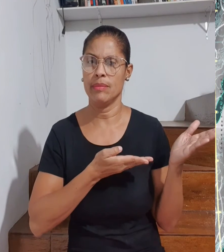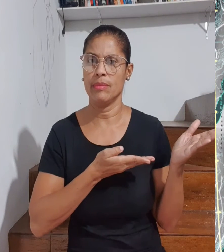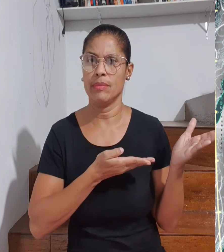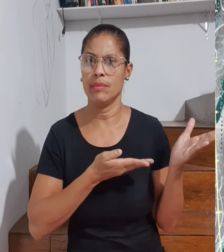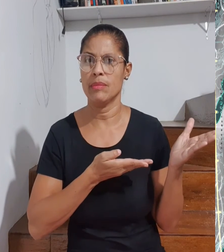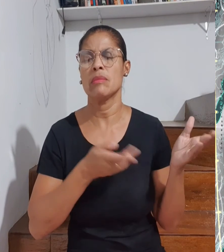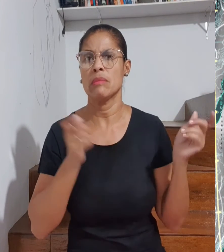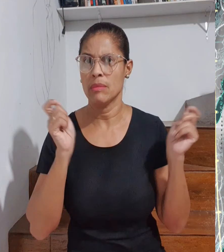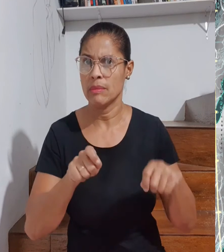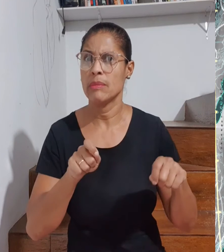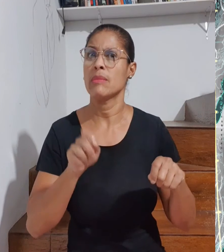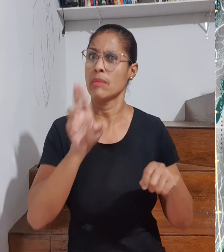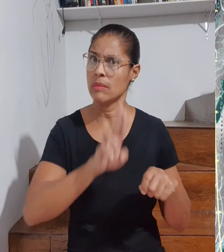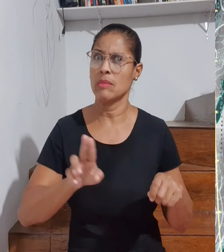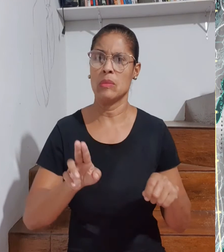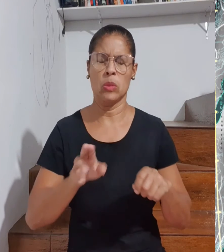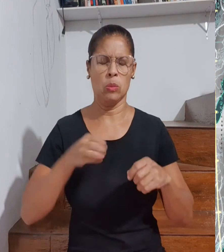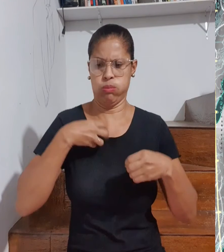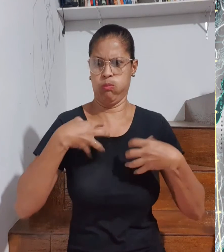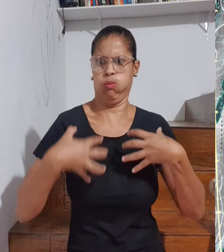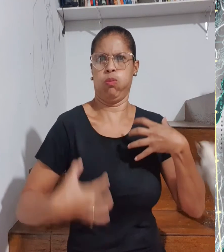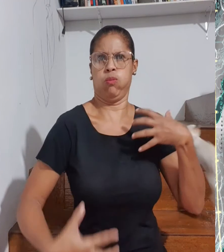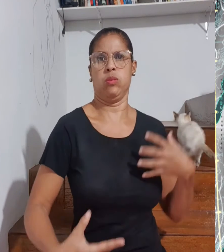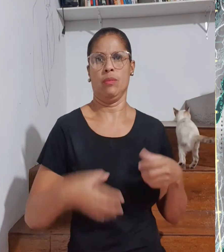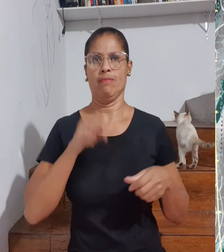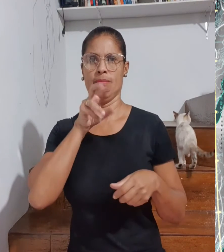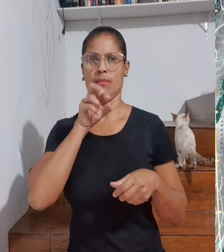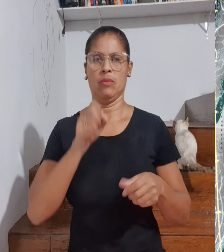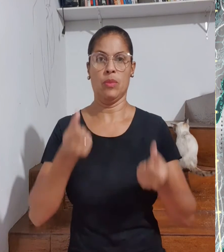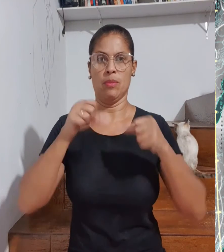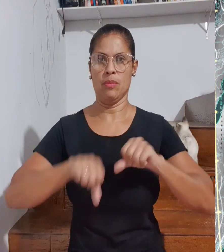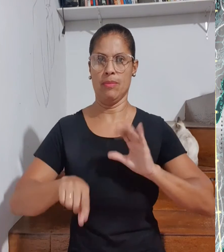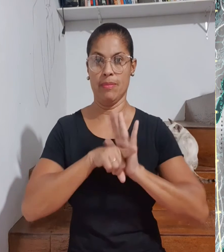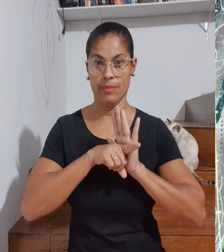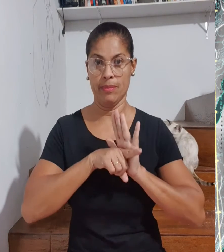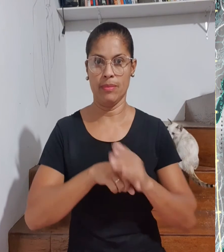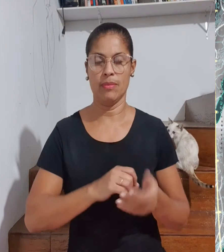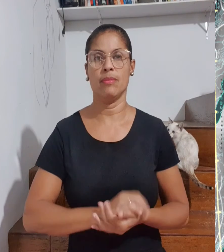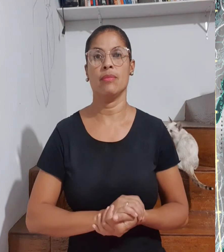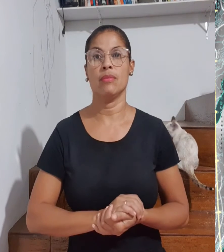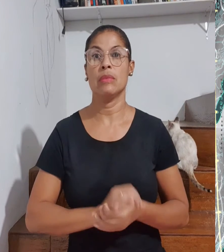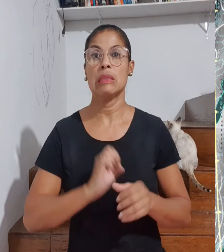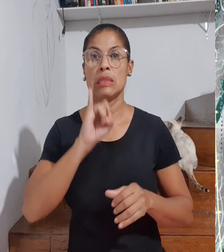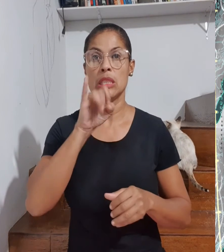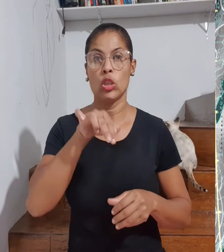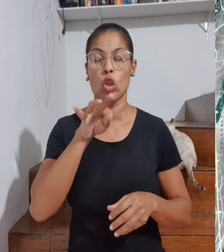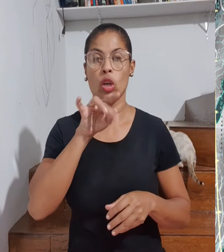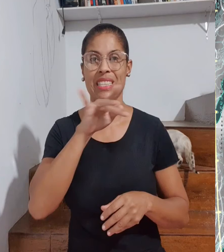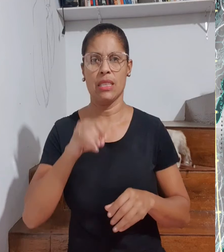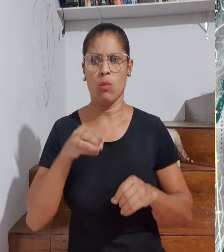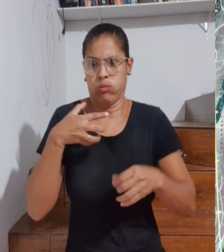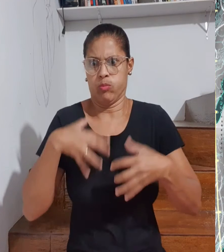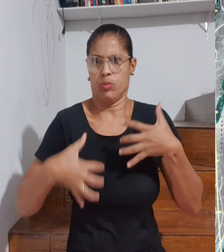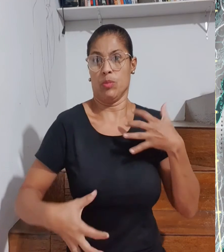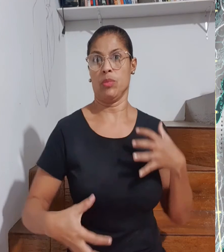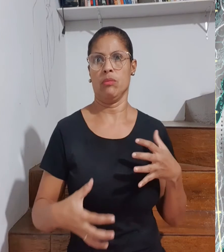inseticidas carbamatos, e podem causar intoxicação em humanos. E no caso da intoxicação